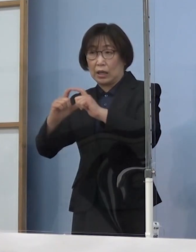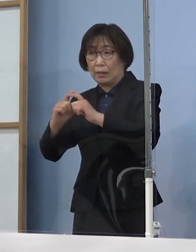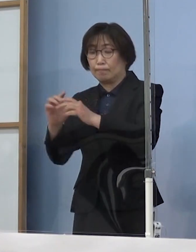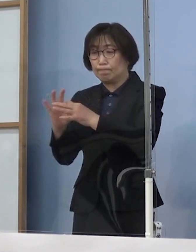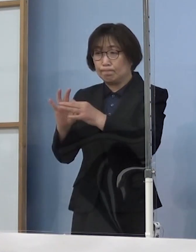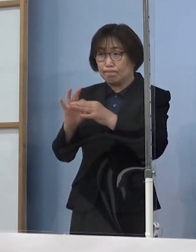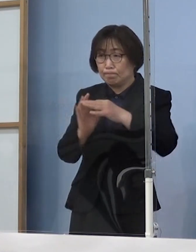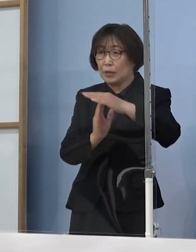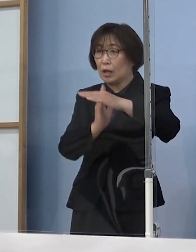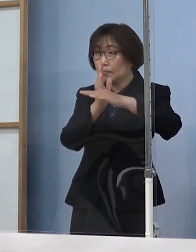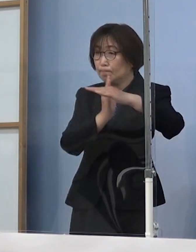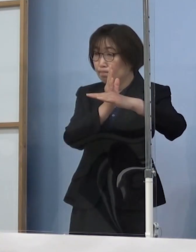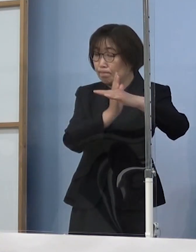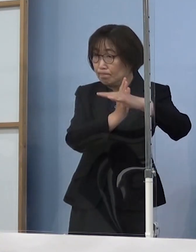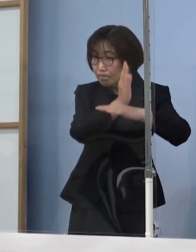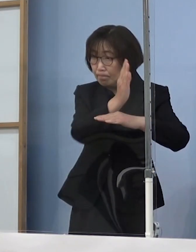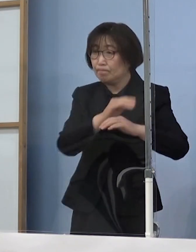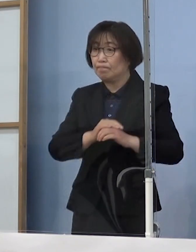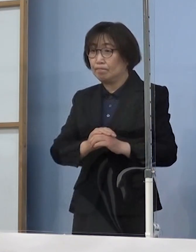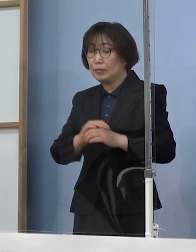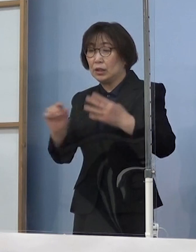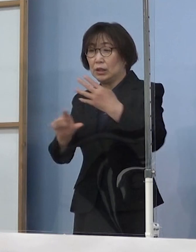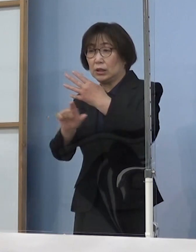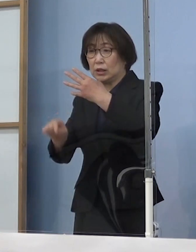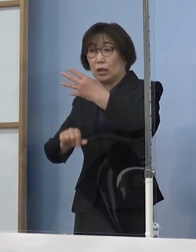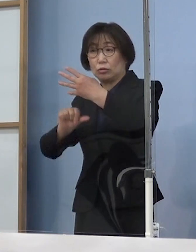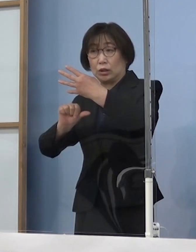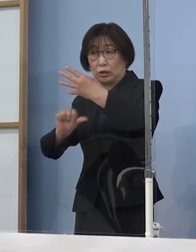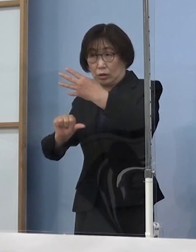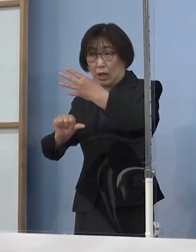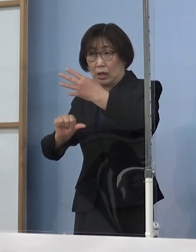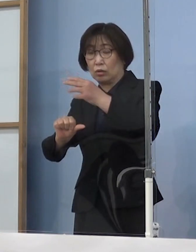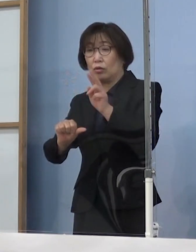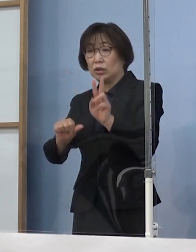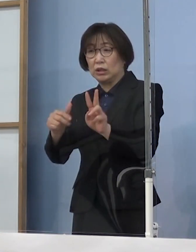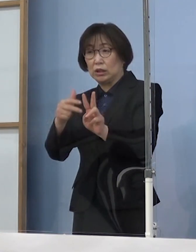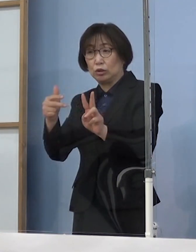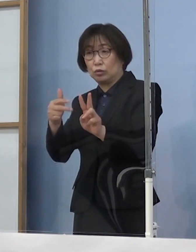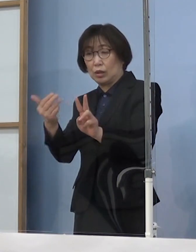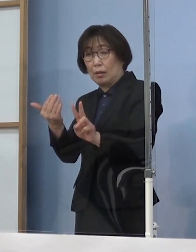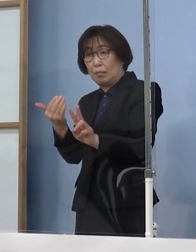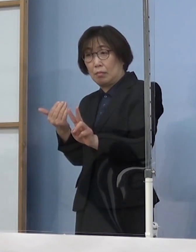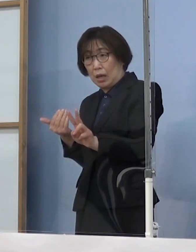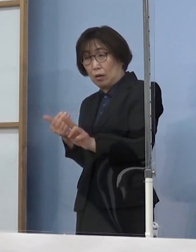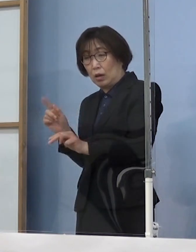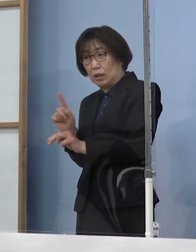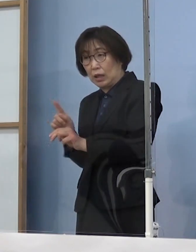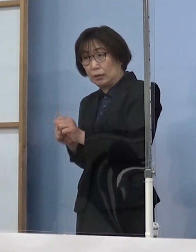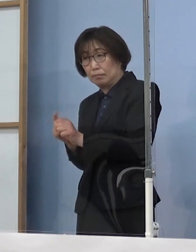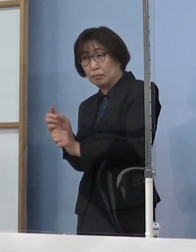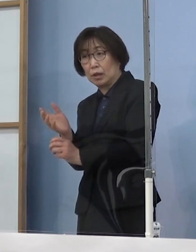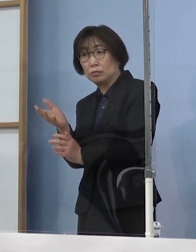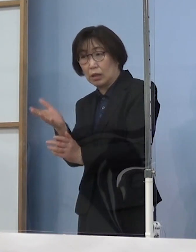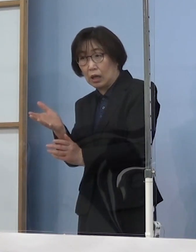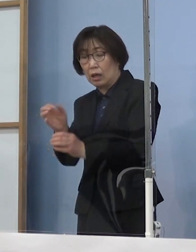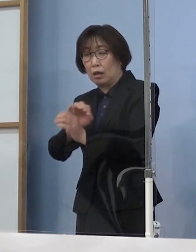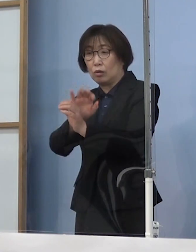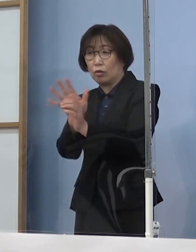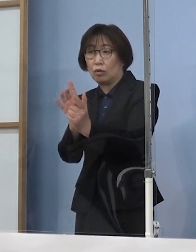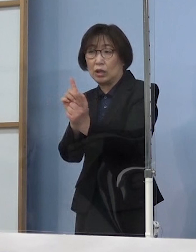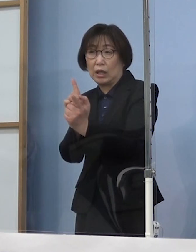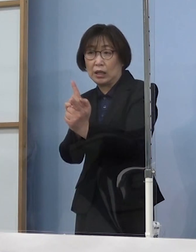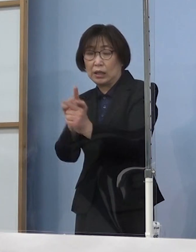する。じゃあ4月の5日、その2週間前は一体何だったんだろうかと。このコロナ対策という